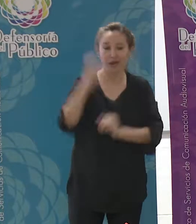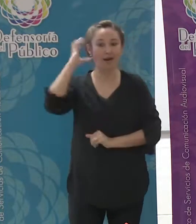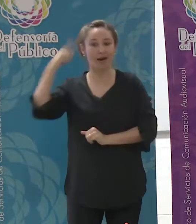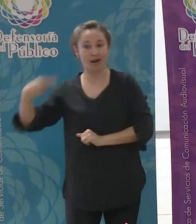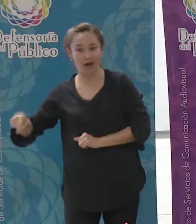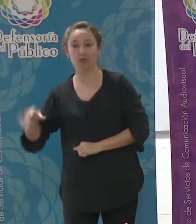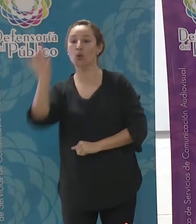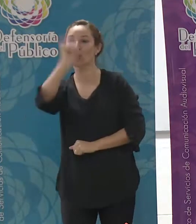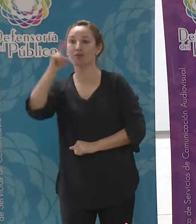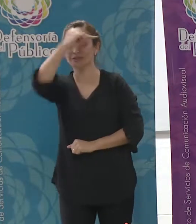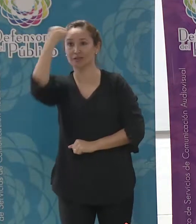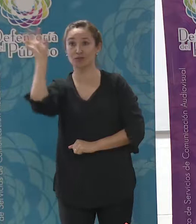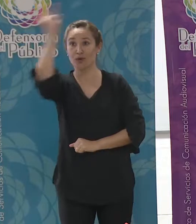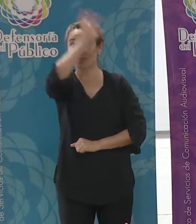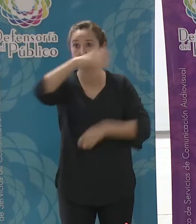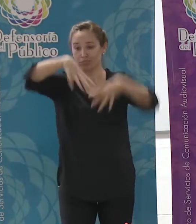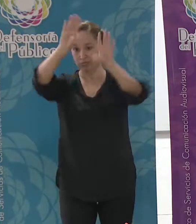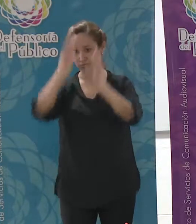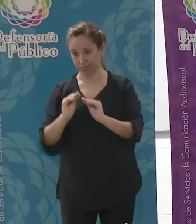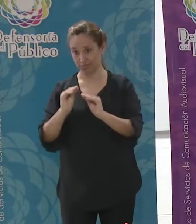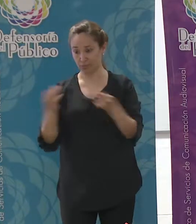las universidades nacionales argentinas.